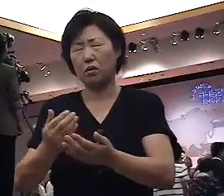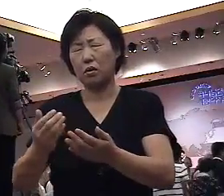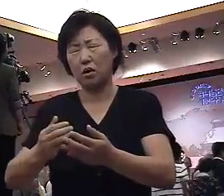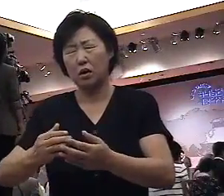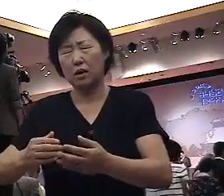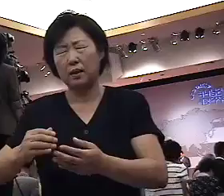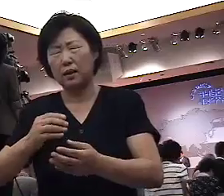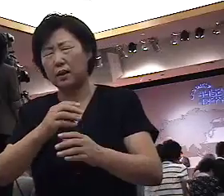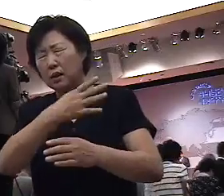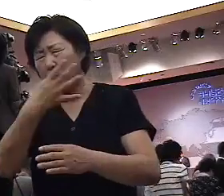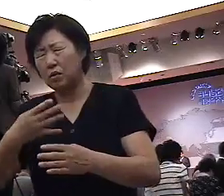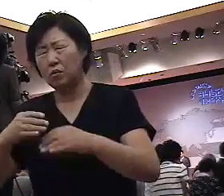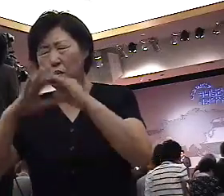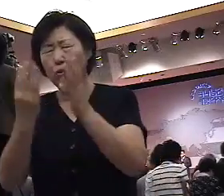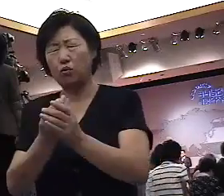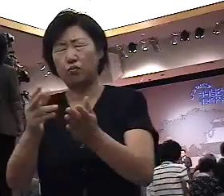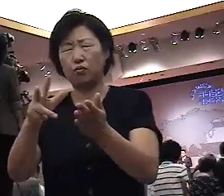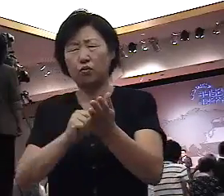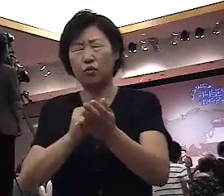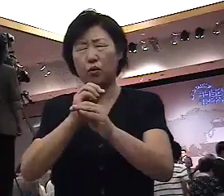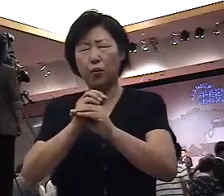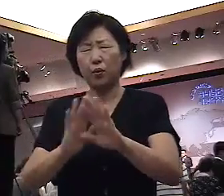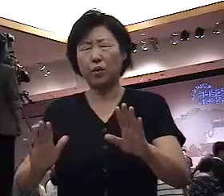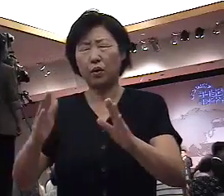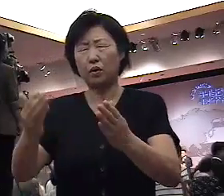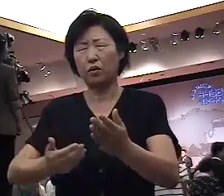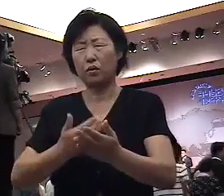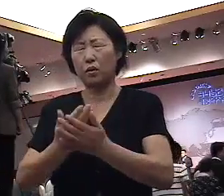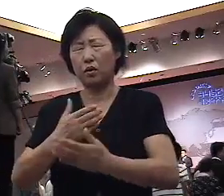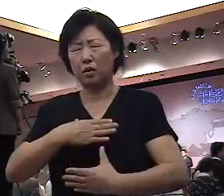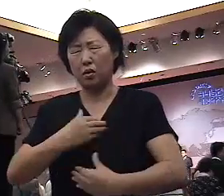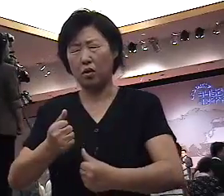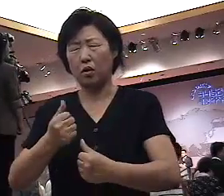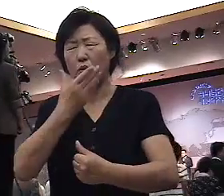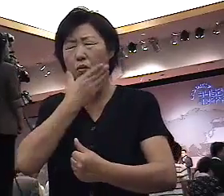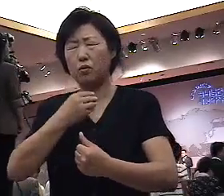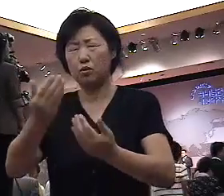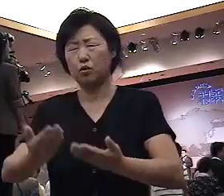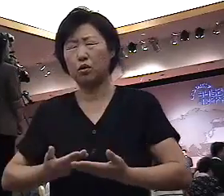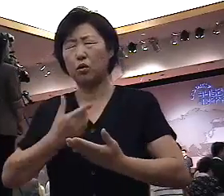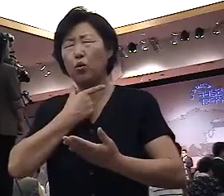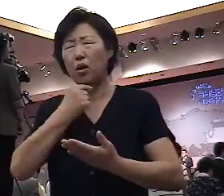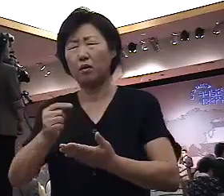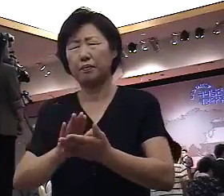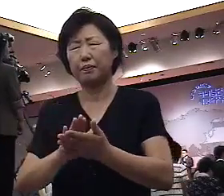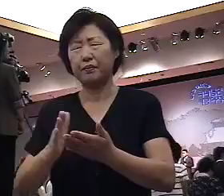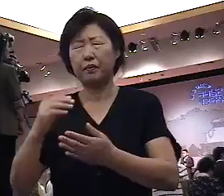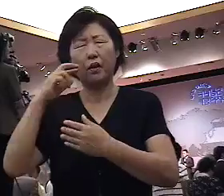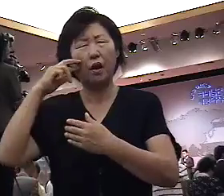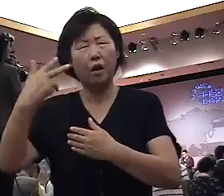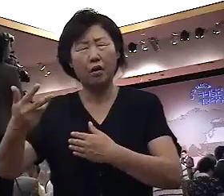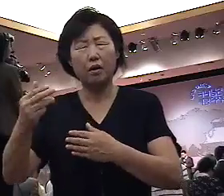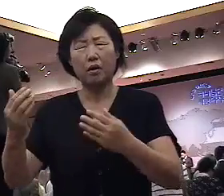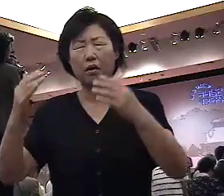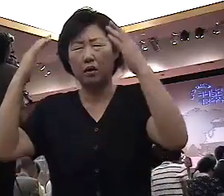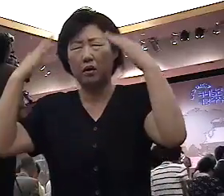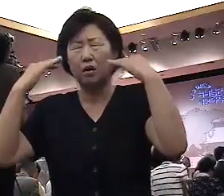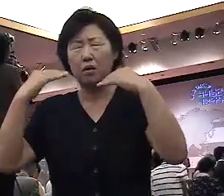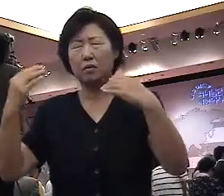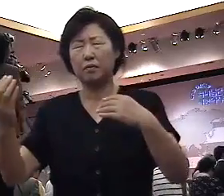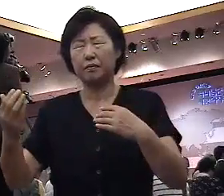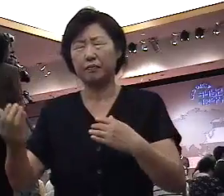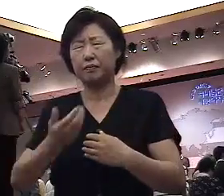모든 문제들이 풀어지는 주님의 평강의 복을 주시기를 바랍니다. 다음 주에 있을 여름 성령